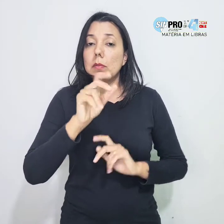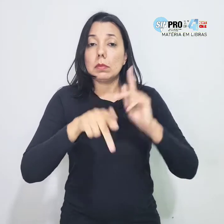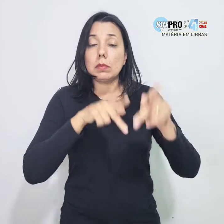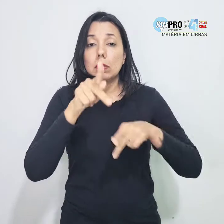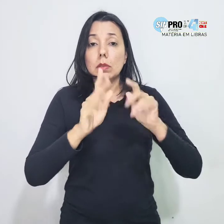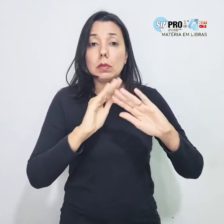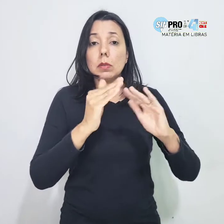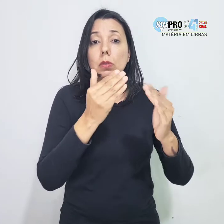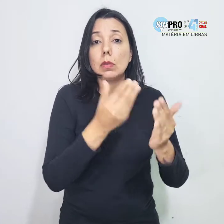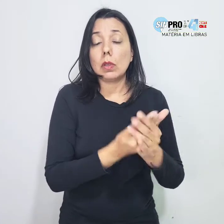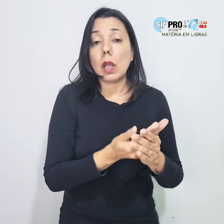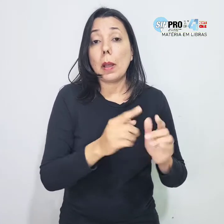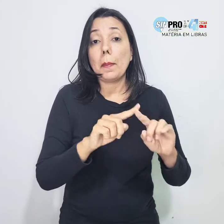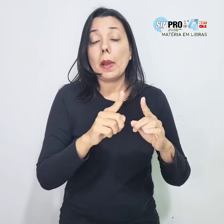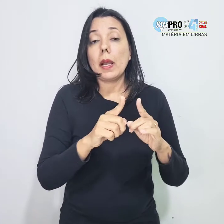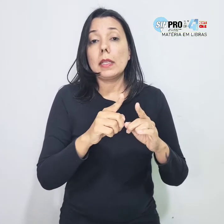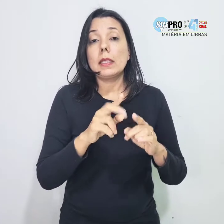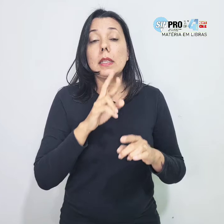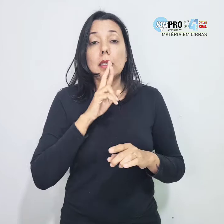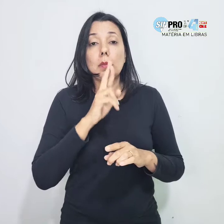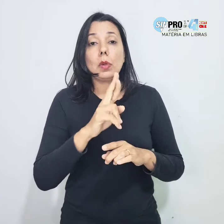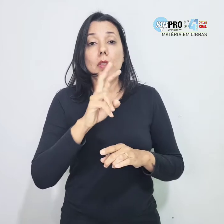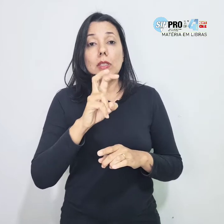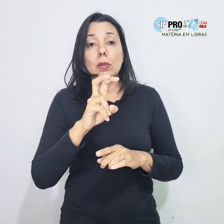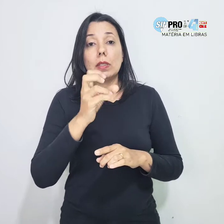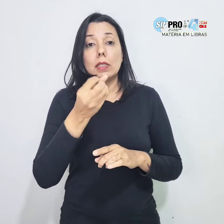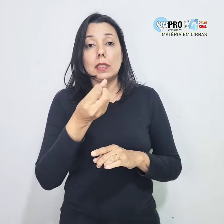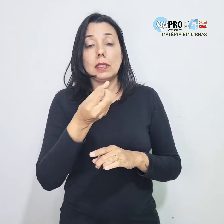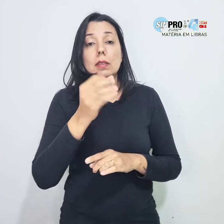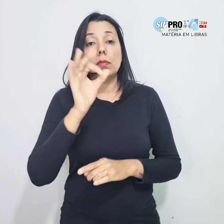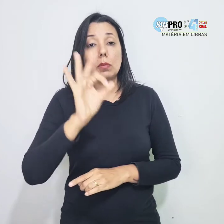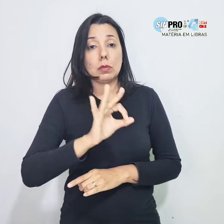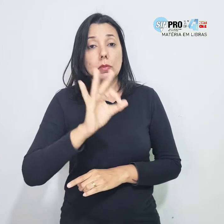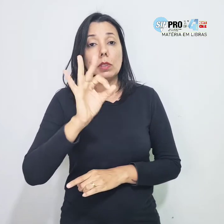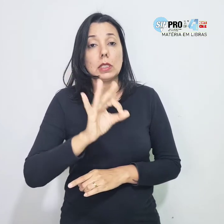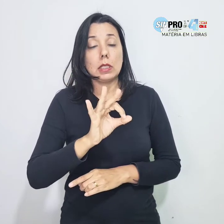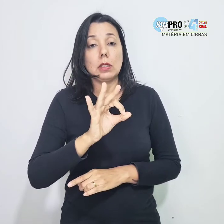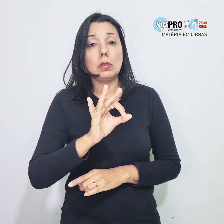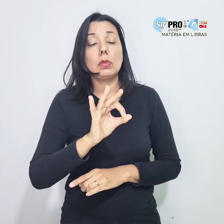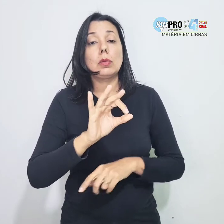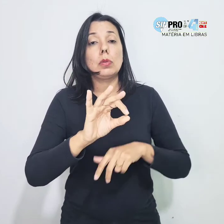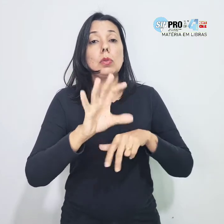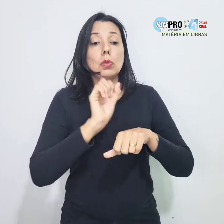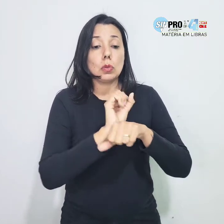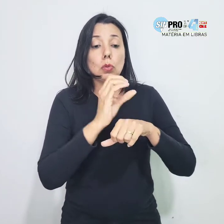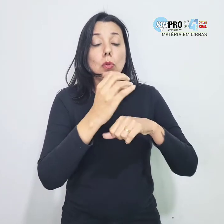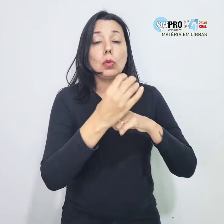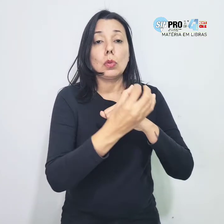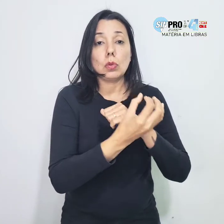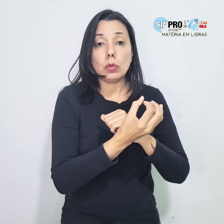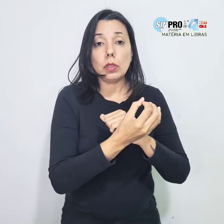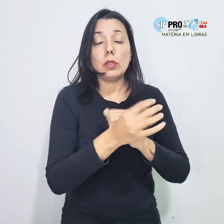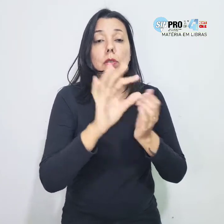escolar, mas respondem por 56% dos casos de Covid-19 registrados